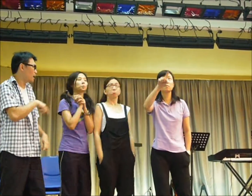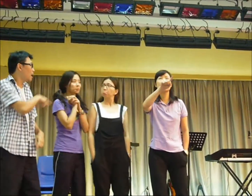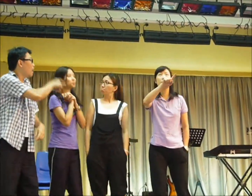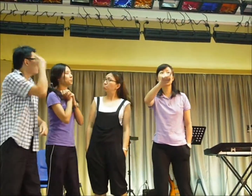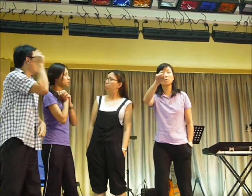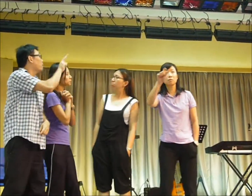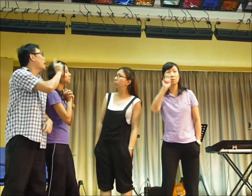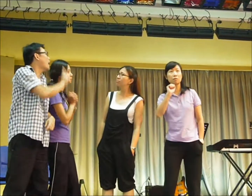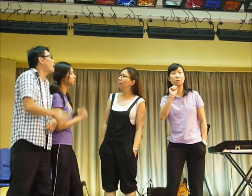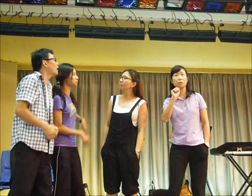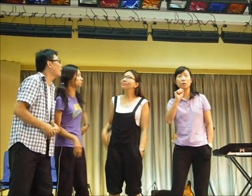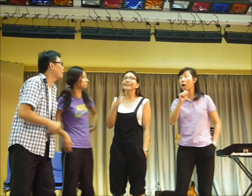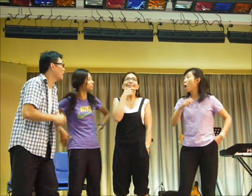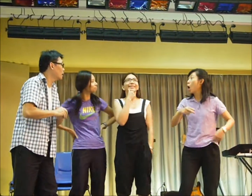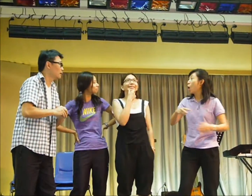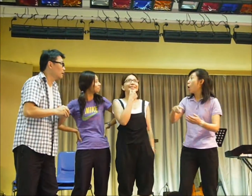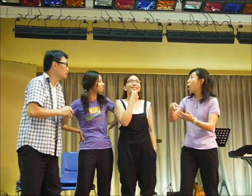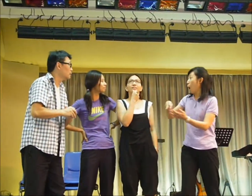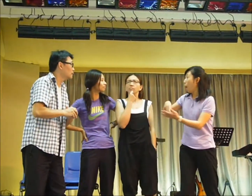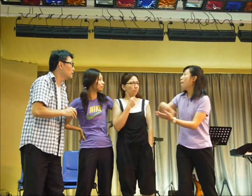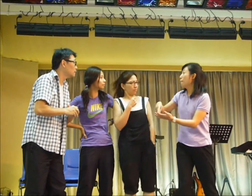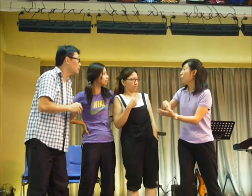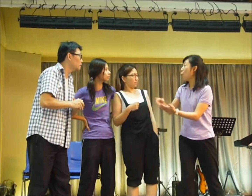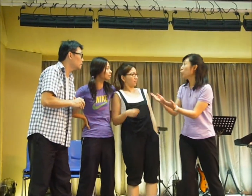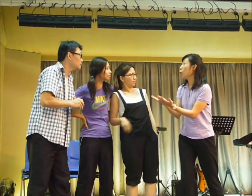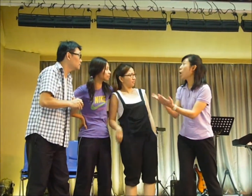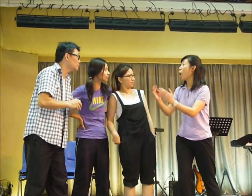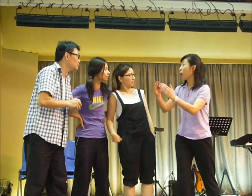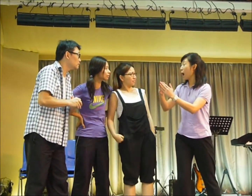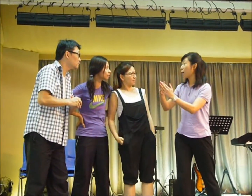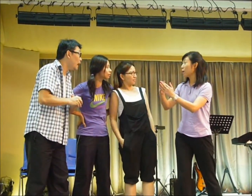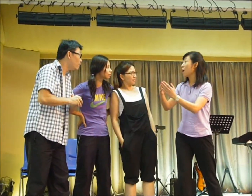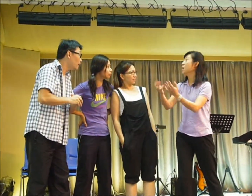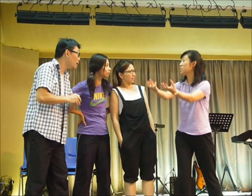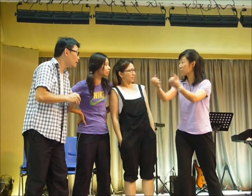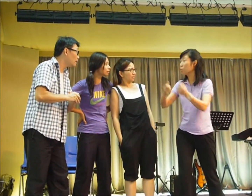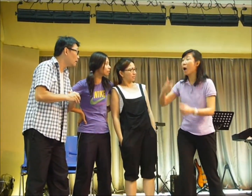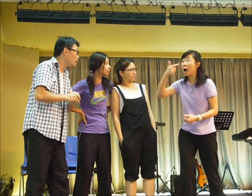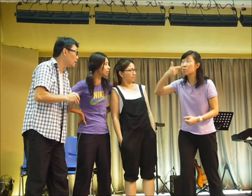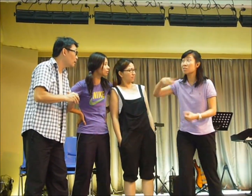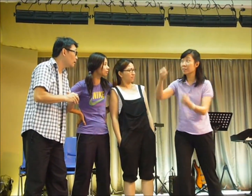好痛喎，要考心